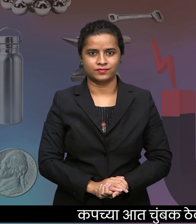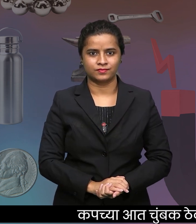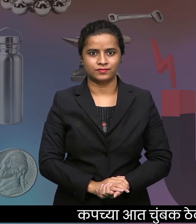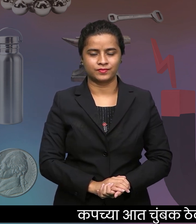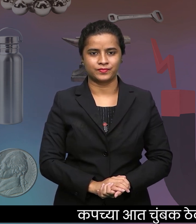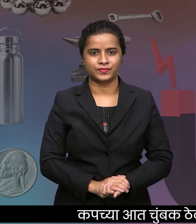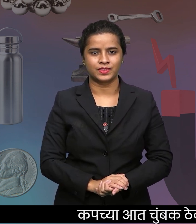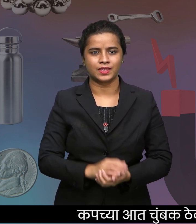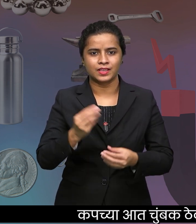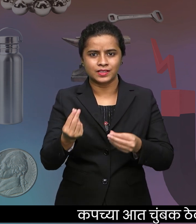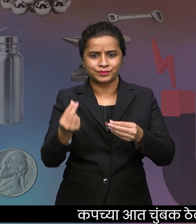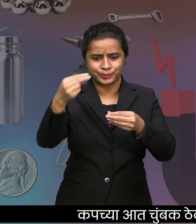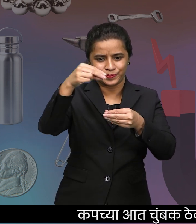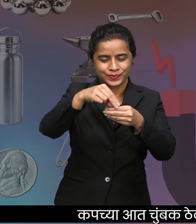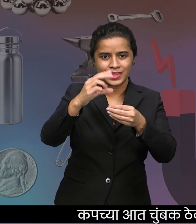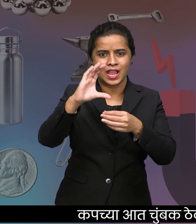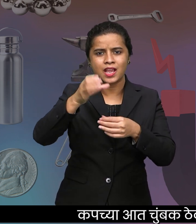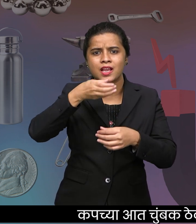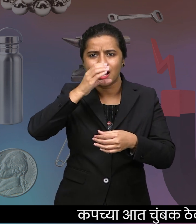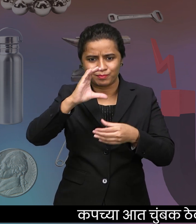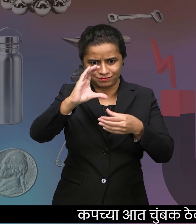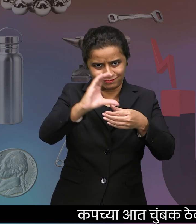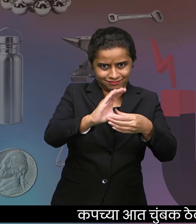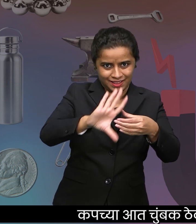कपच्या आत चुंबक ठेवा आणि तो कागदाने झाकून टाका,